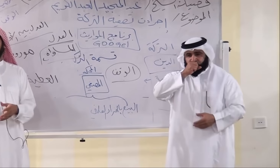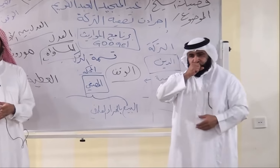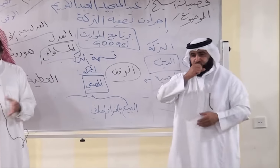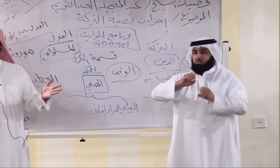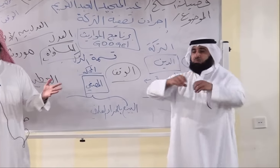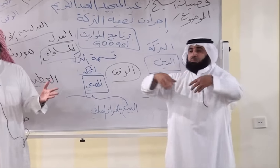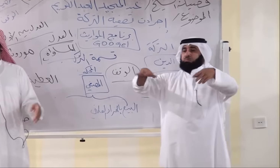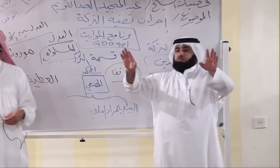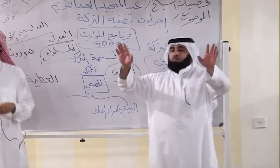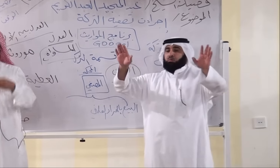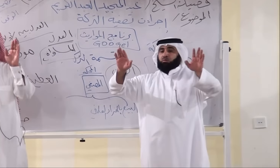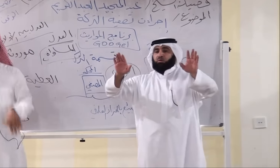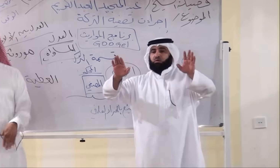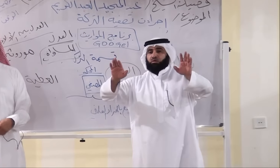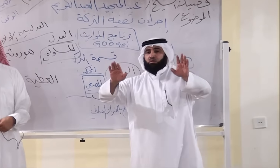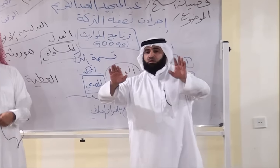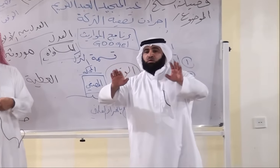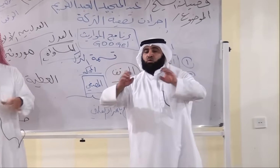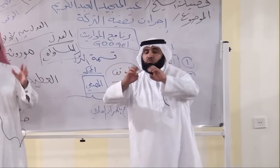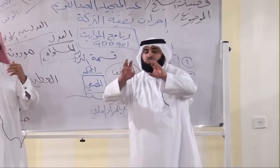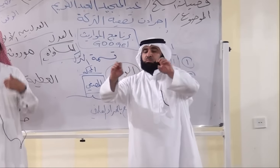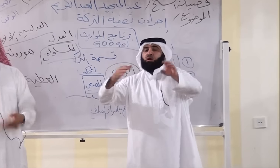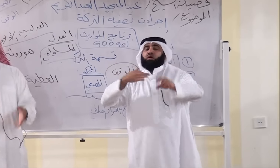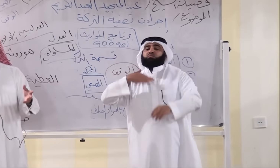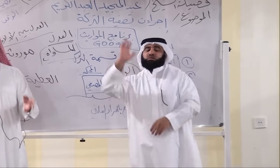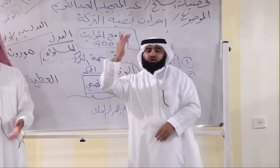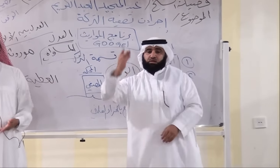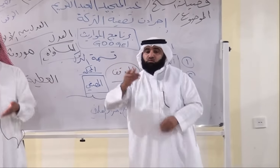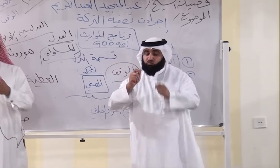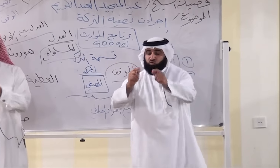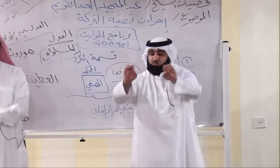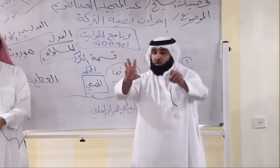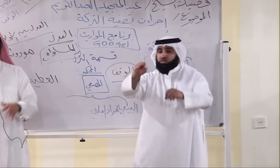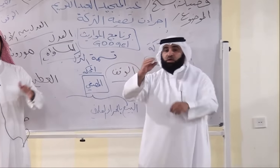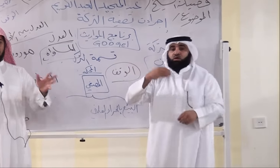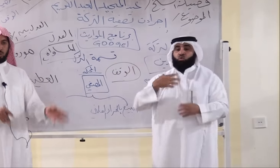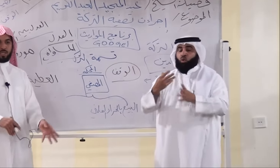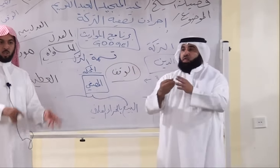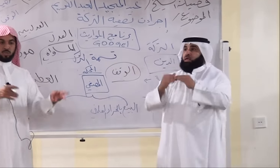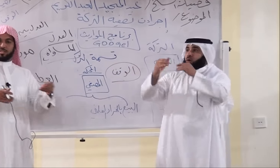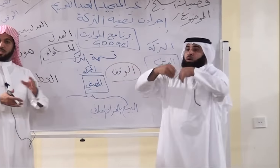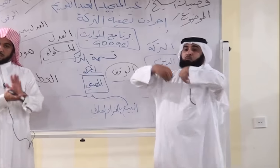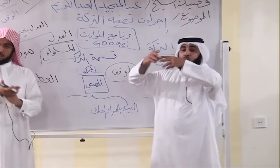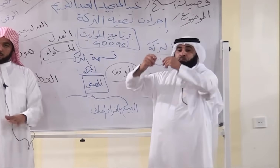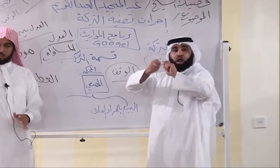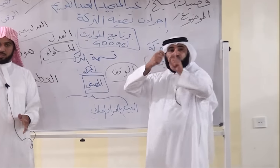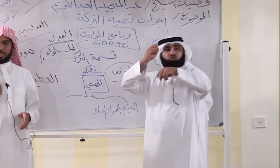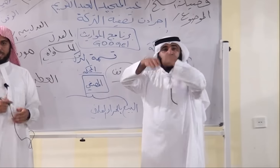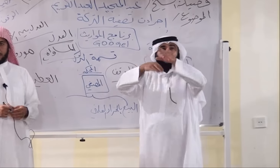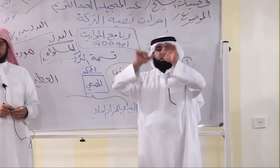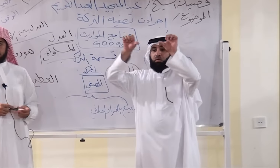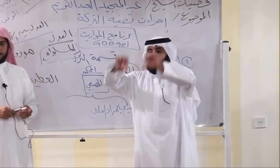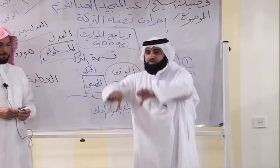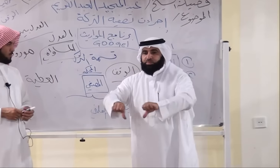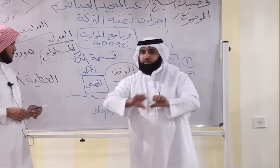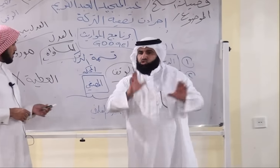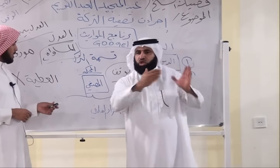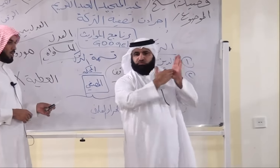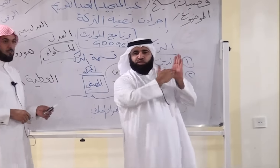بعض الورثة لا يحسن التصرف فيكون فقير، يخسر ولا شيء، بعضهم يبيع العقار حول أسهم تخسر، تصير الحالات